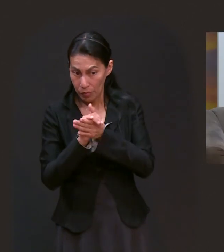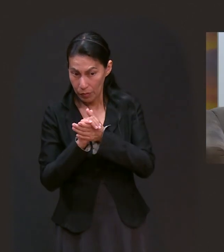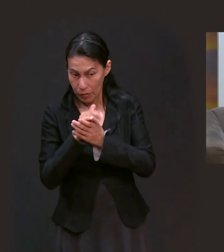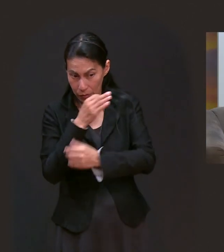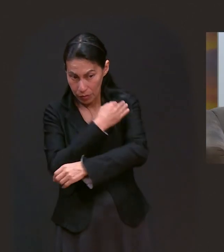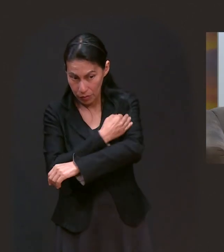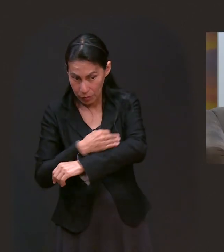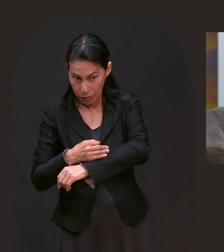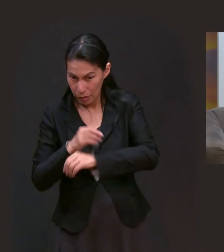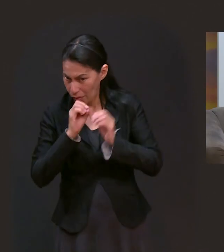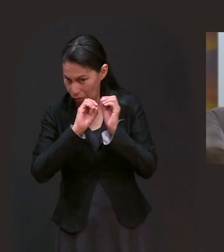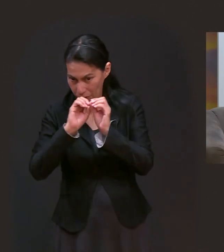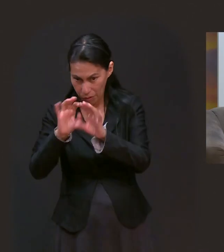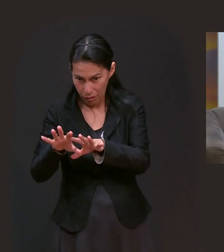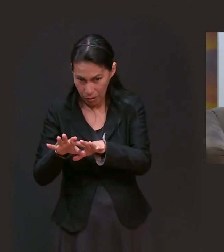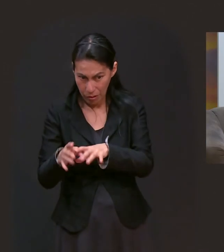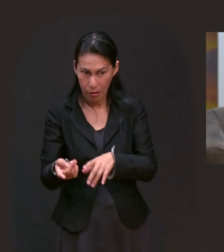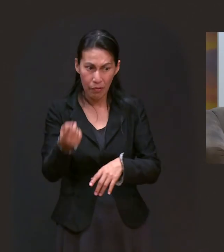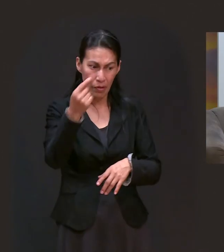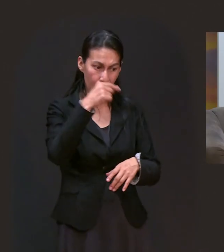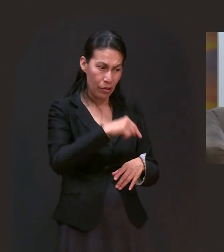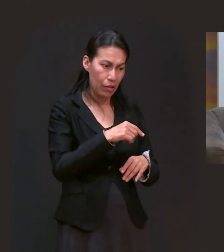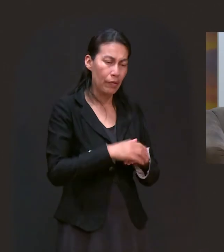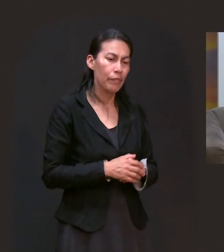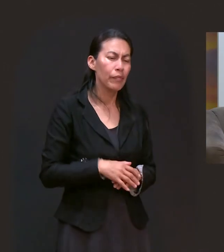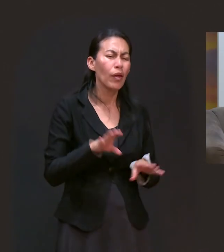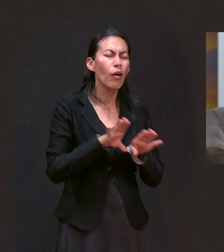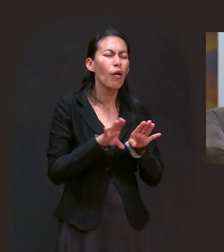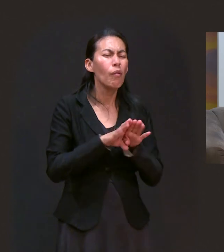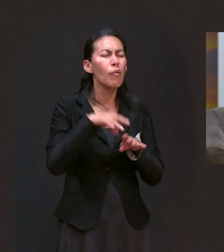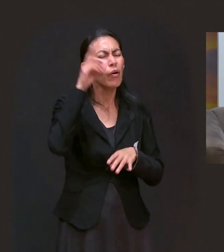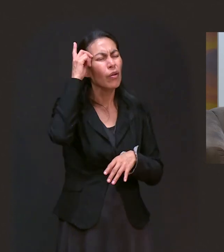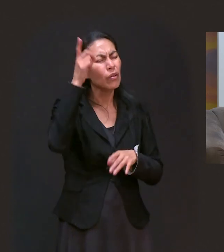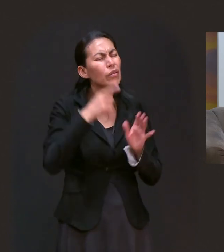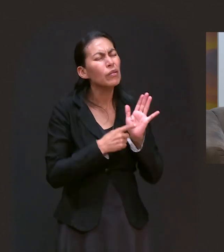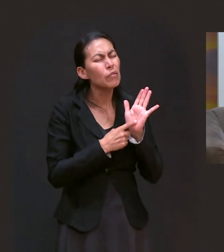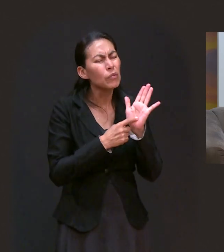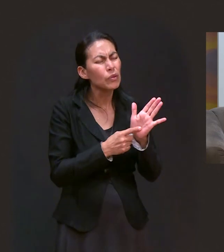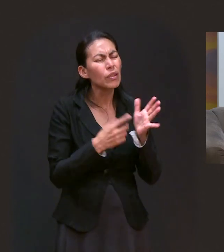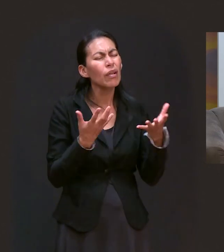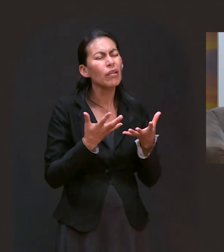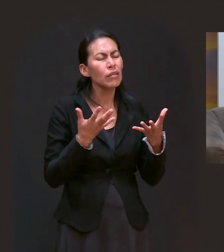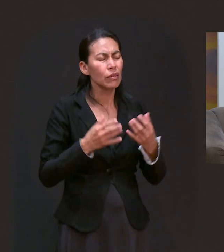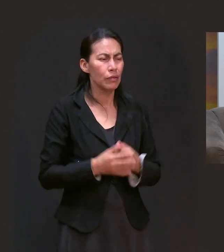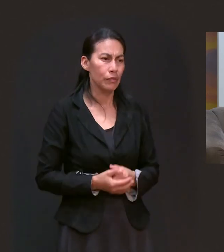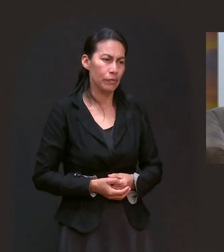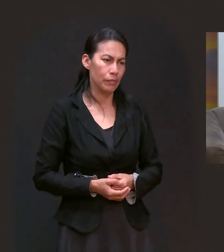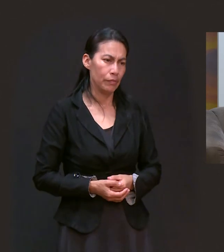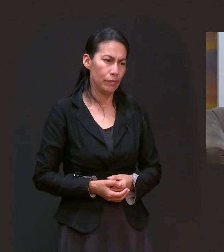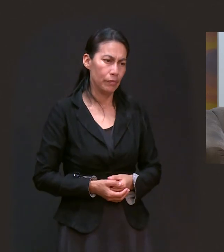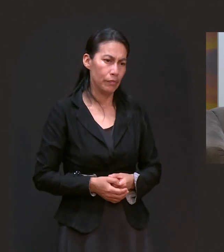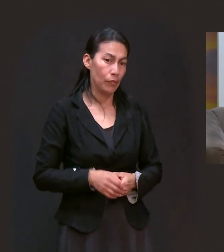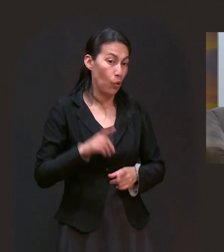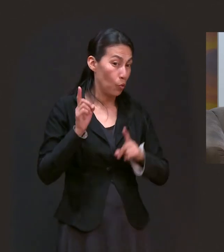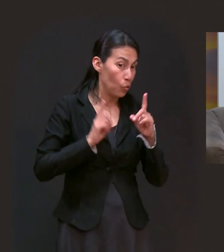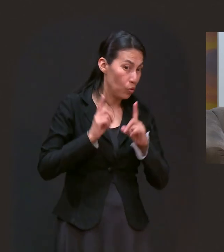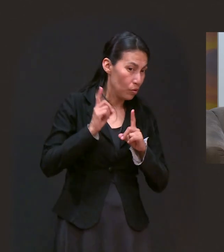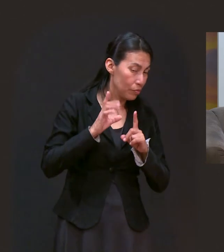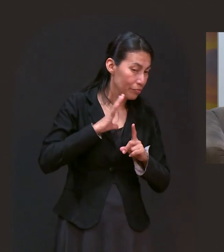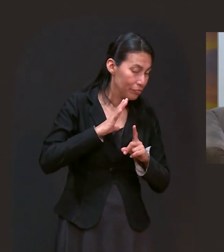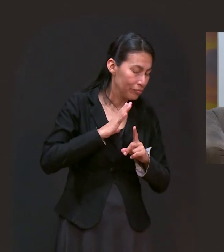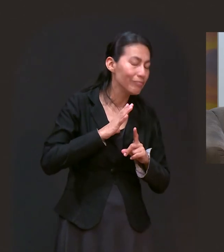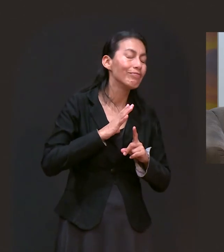y deje a su parentela y dios le iba a mostrar la tierra donde iba a ir si teníamos muchas dudas e